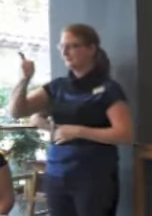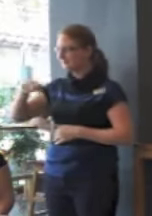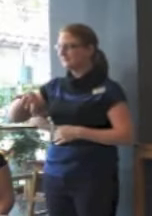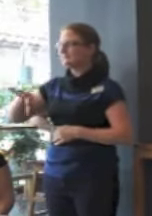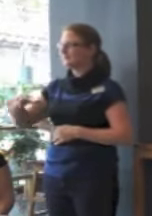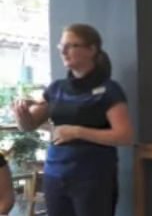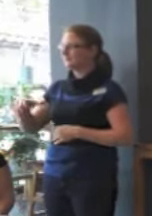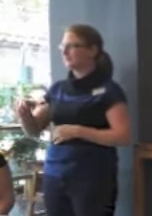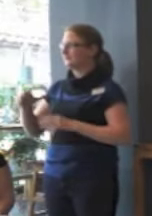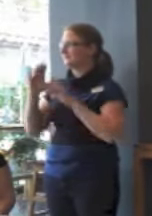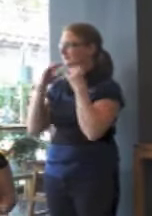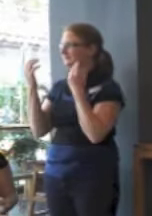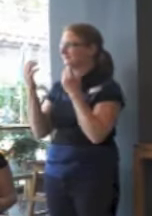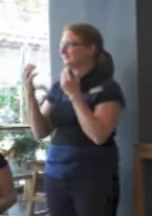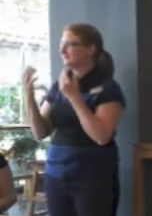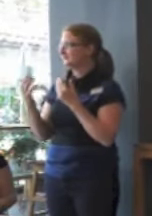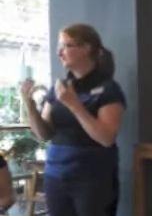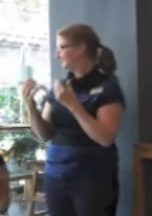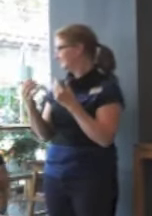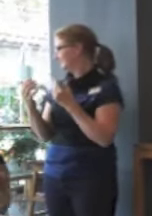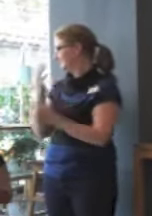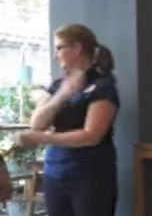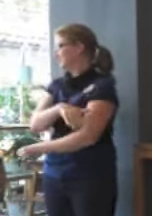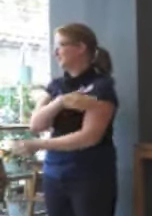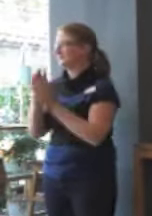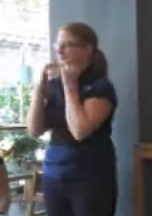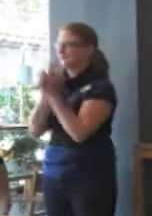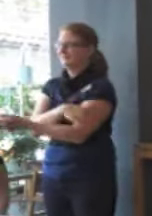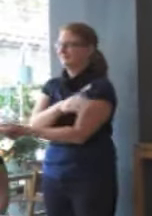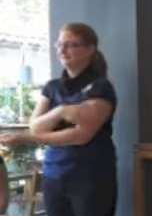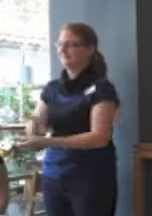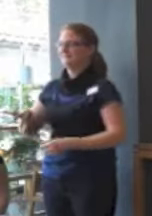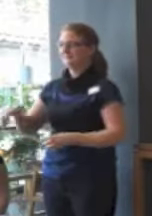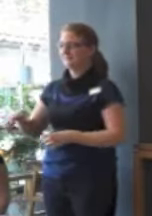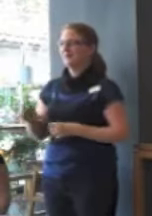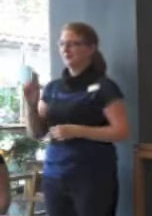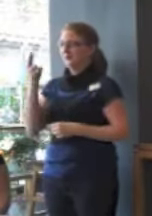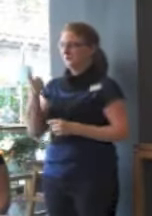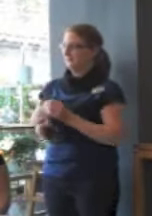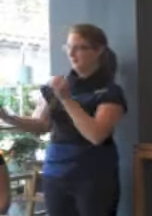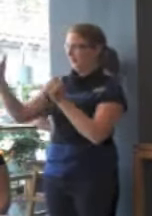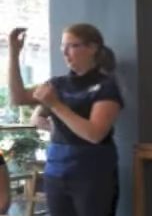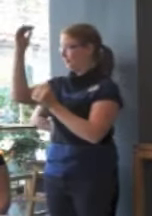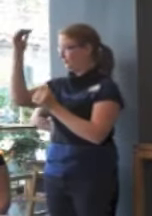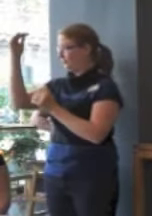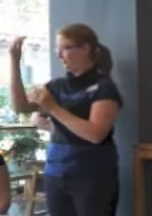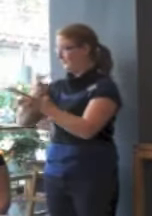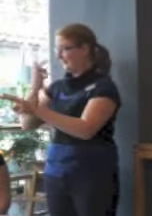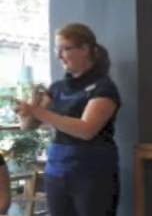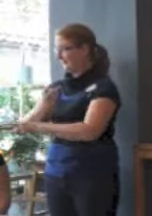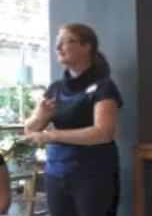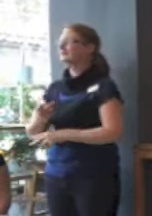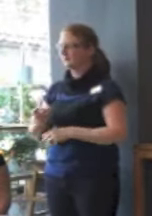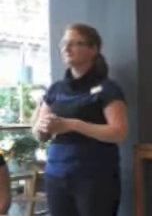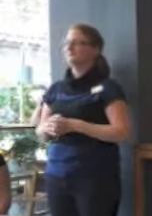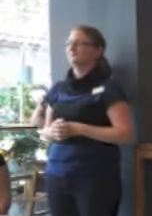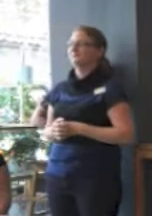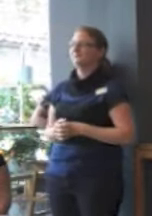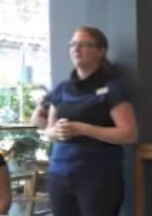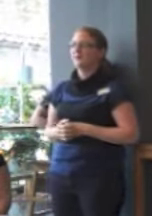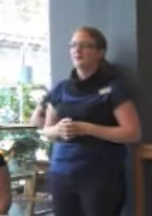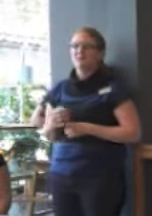socialtjänst. Till vardags är jag biträdande sektionschef. Men nu har du flyttat upp lite? Ja, tillfälligt. Jag vet inte, de flesta av er är